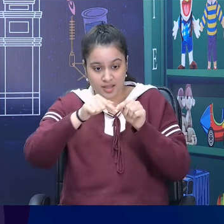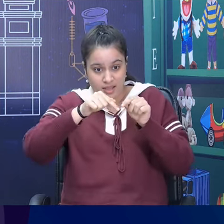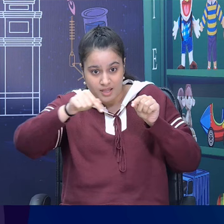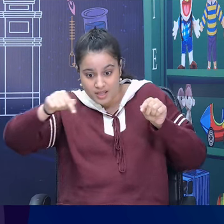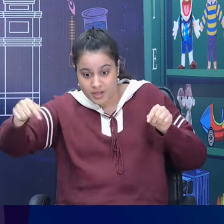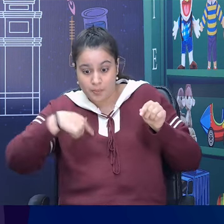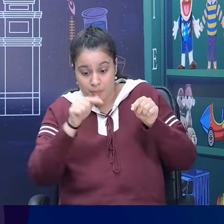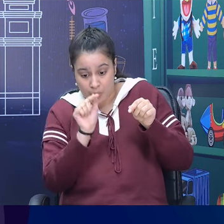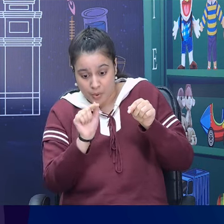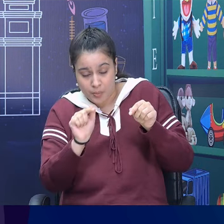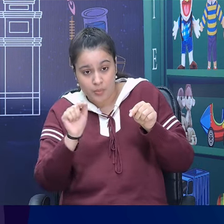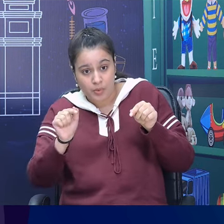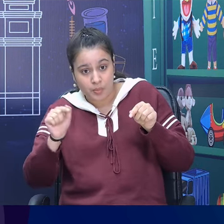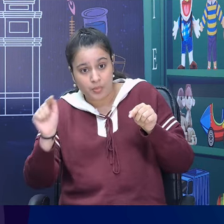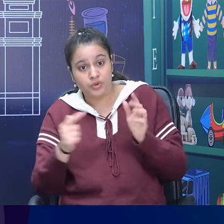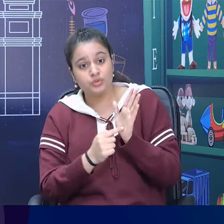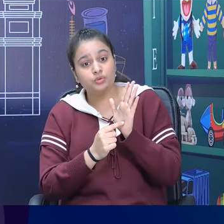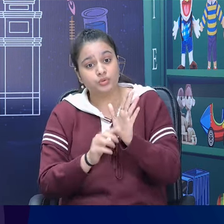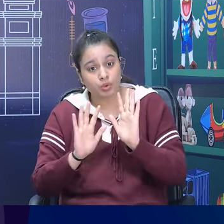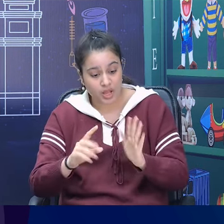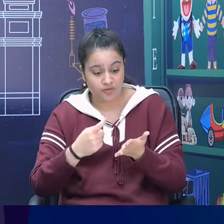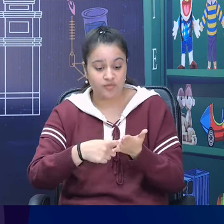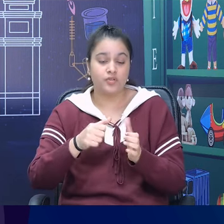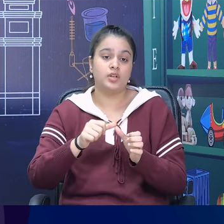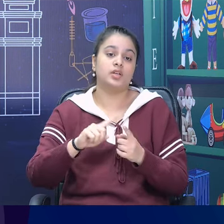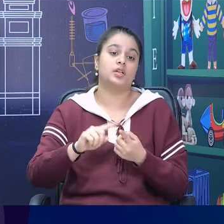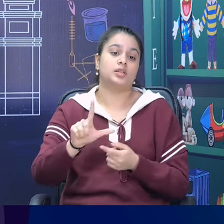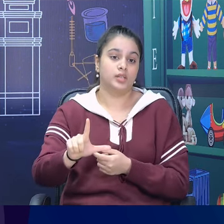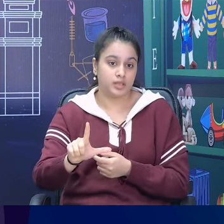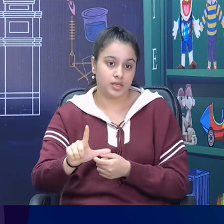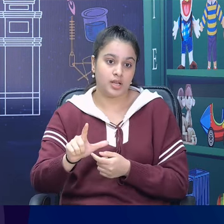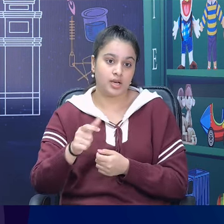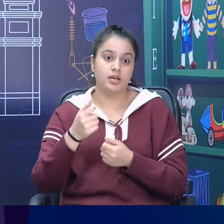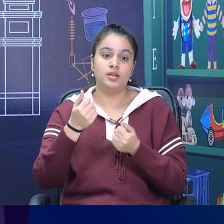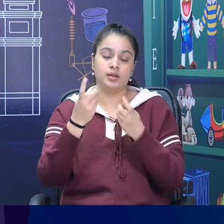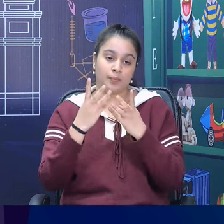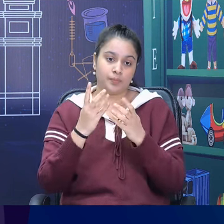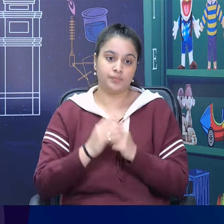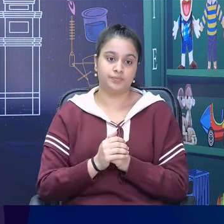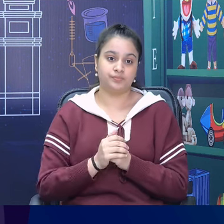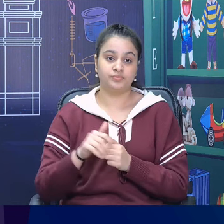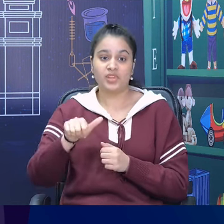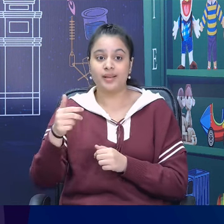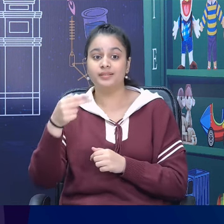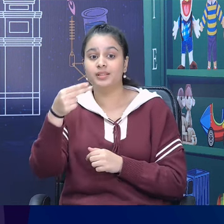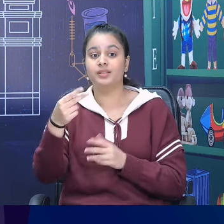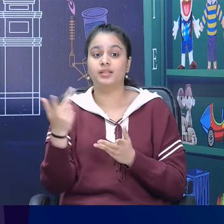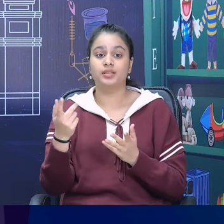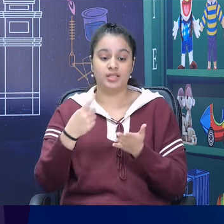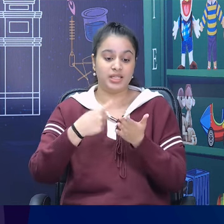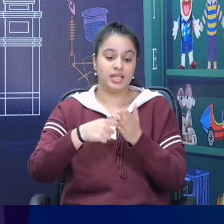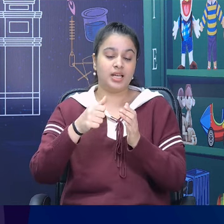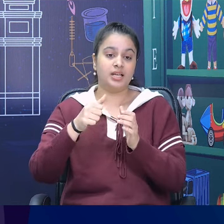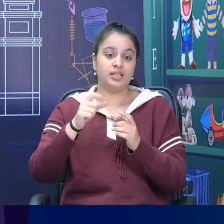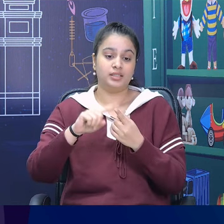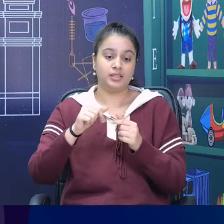रिप्रेजेंट करता है एक रियल रियल नंबर को इसलिए नंबर लाइन को हम दूसरे वर्ड्स में हम नंबर लाइन को रियल लाइन भी